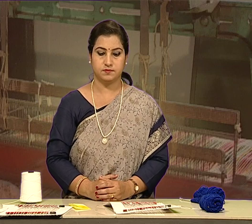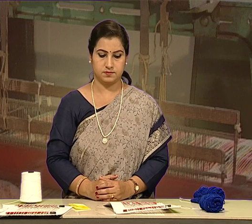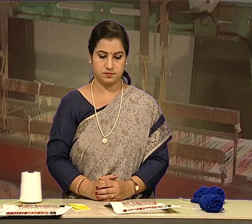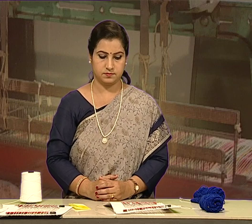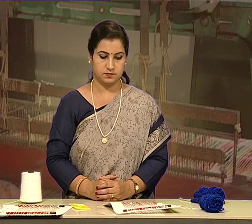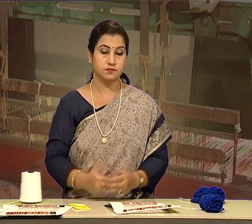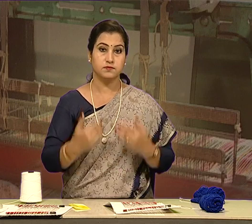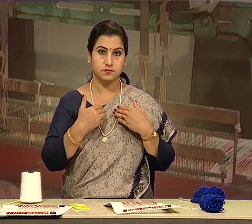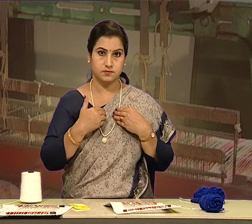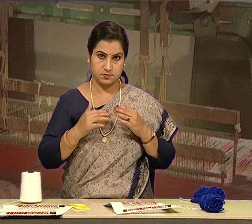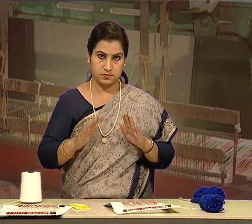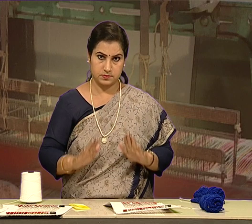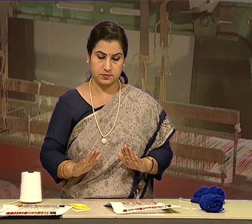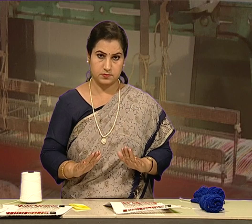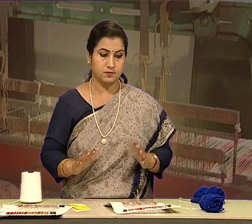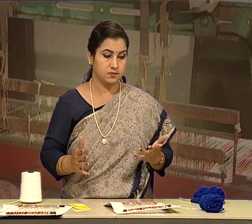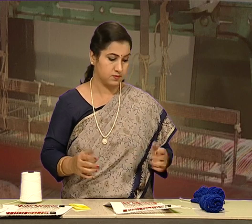मेरे पास ये सिलाइयां हैं,